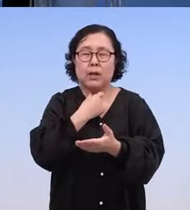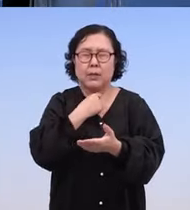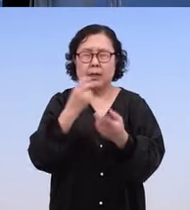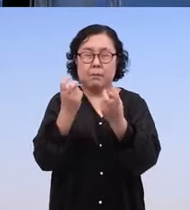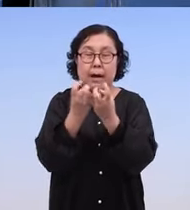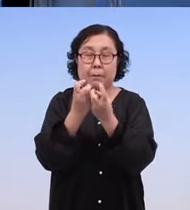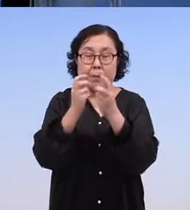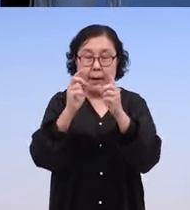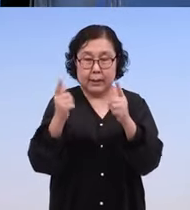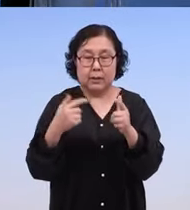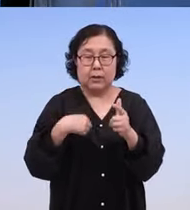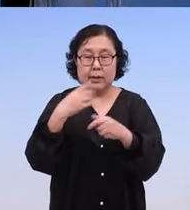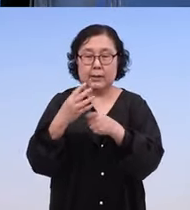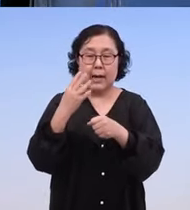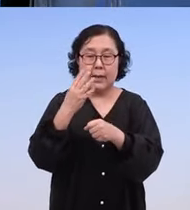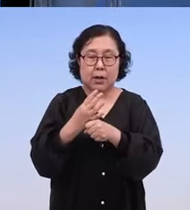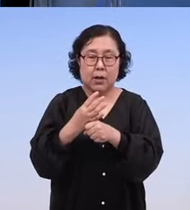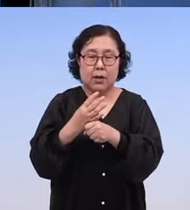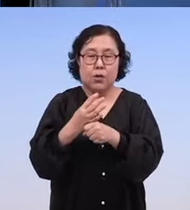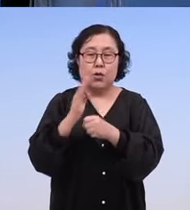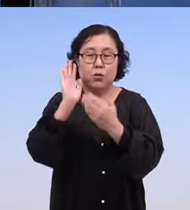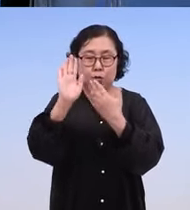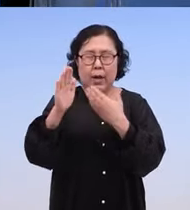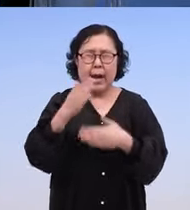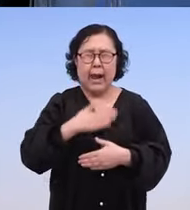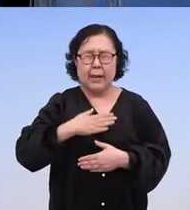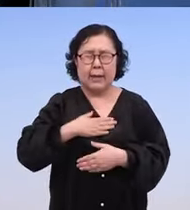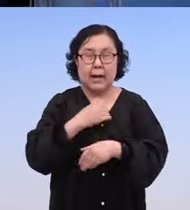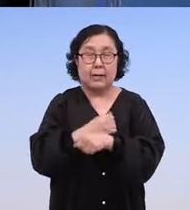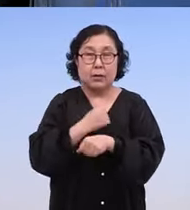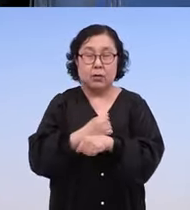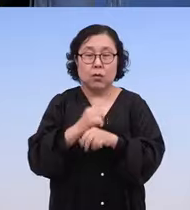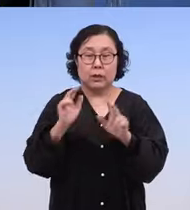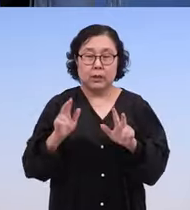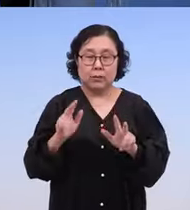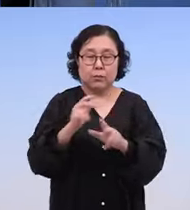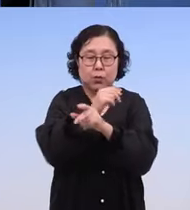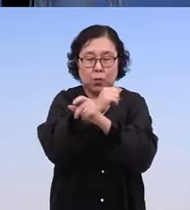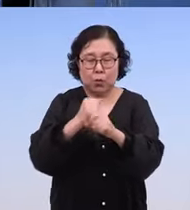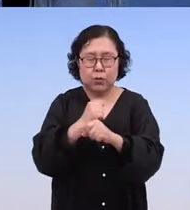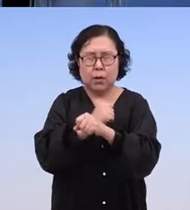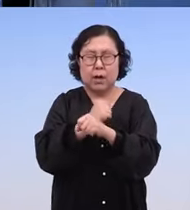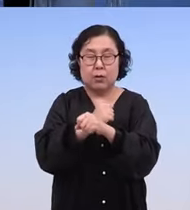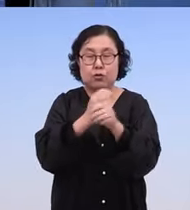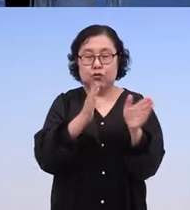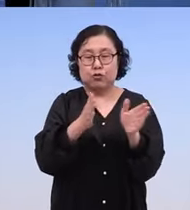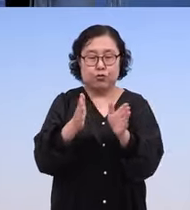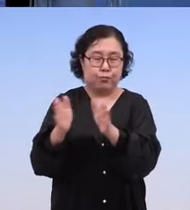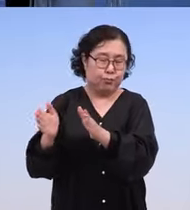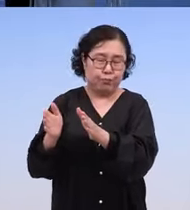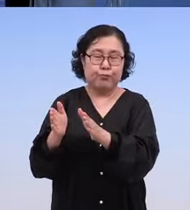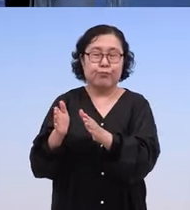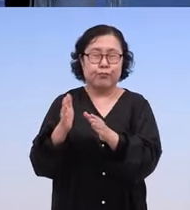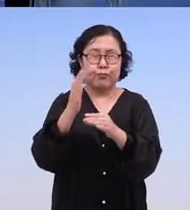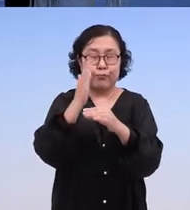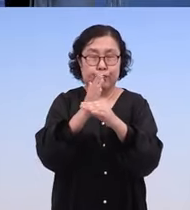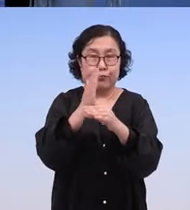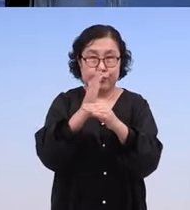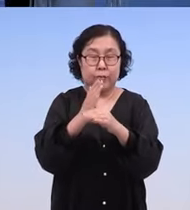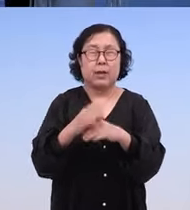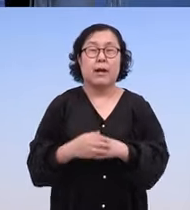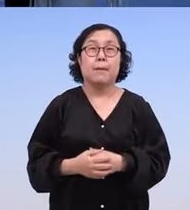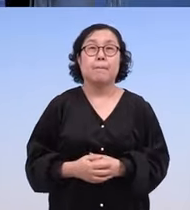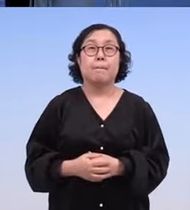것이 아니었음을 4년이 지난 후에 알게 하셨고, 여전히 용서하는 과정이 있습니다. 이게 참 의미가 있더라고요.